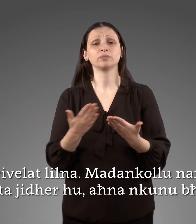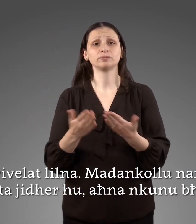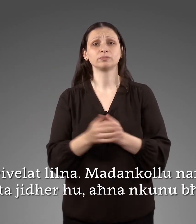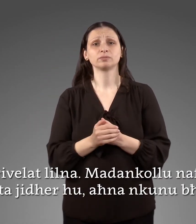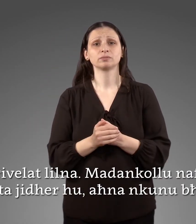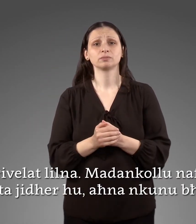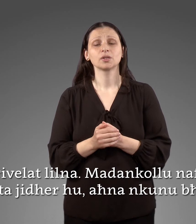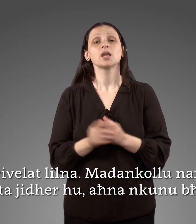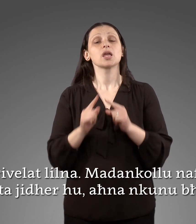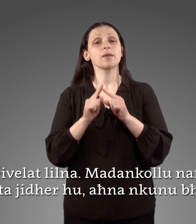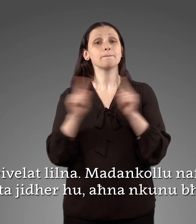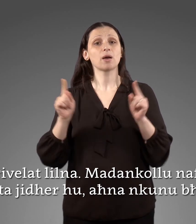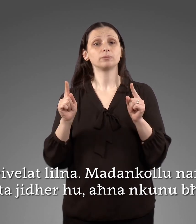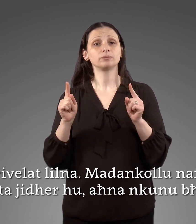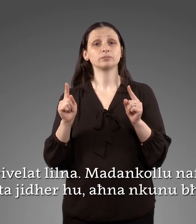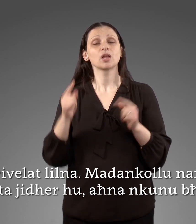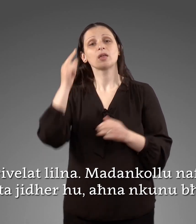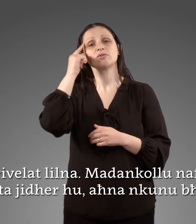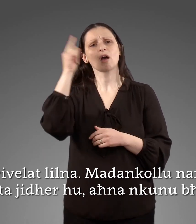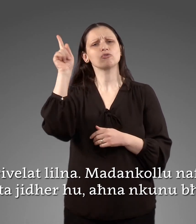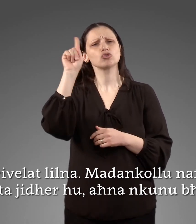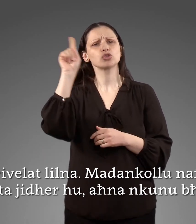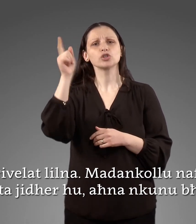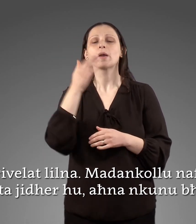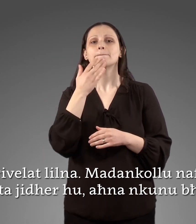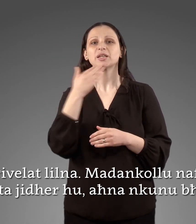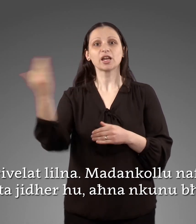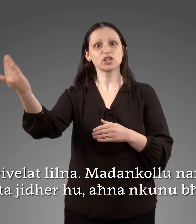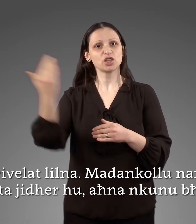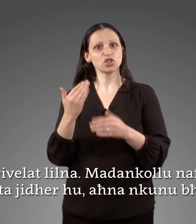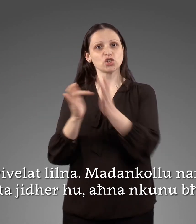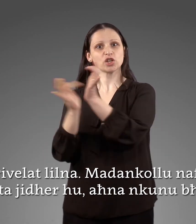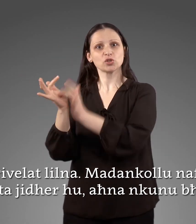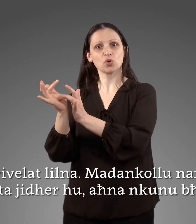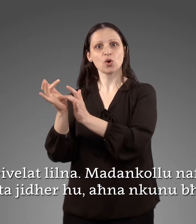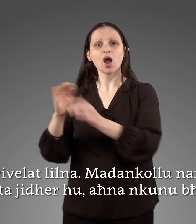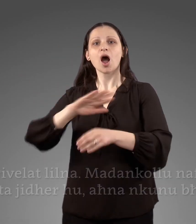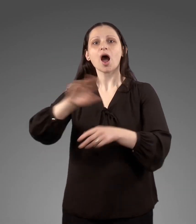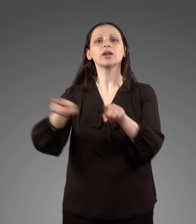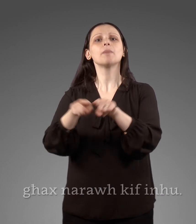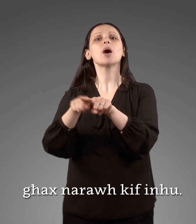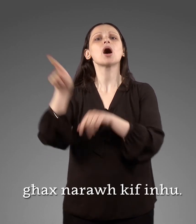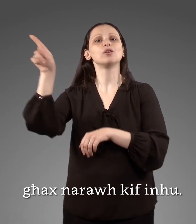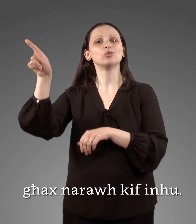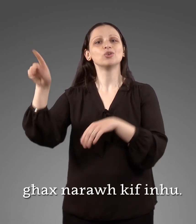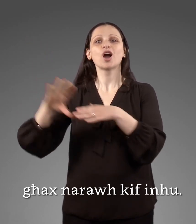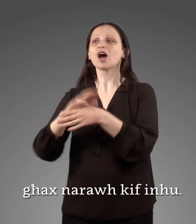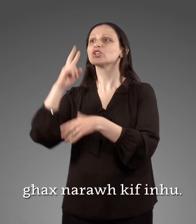Madana kollu Nafu li meta jideru Aħna nkunu bħalu Aħna rauħ kifinu